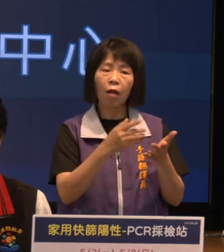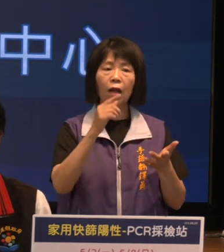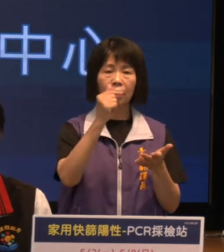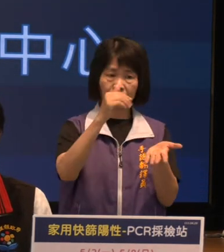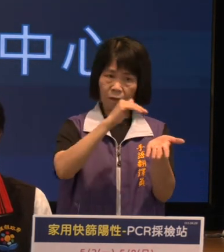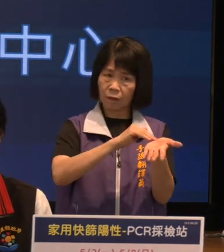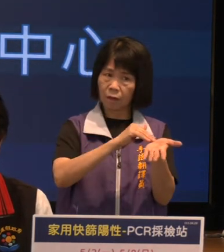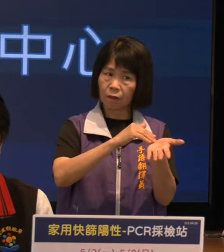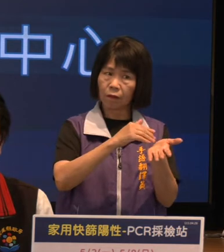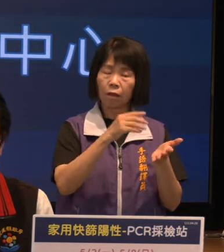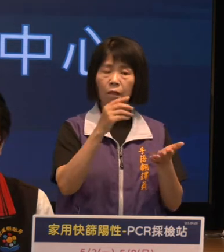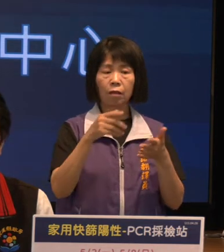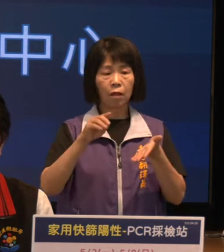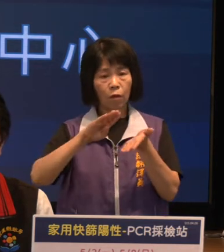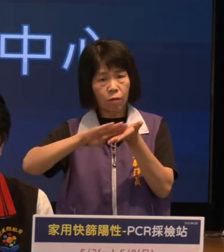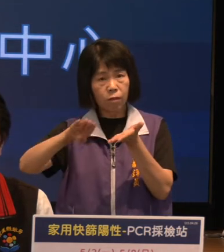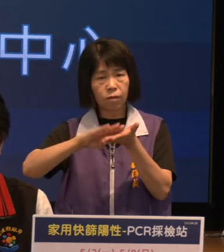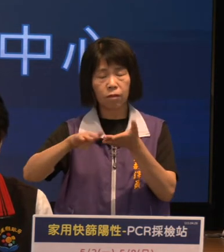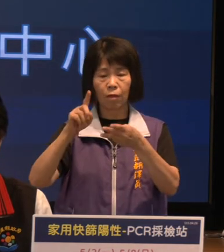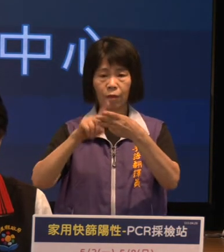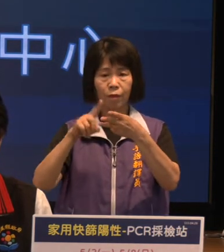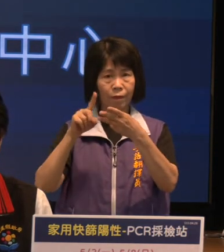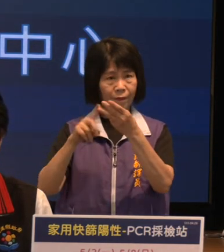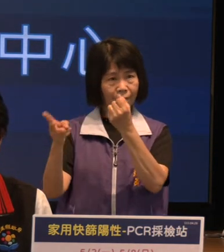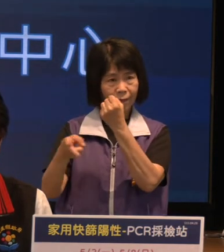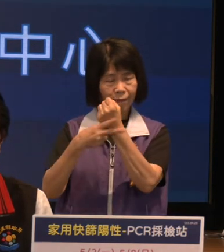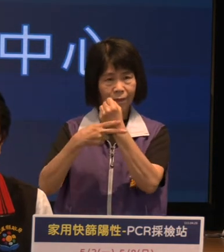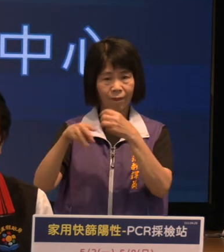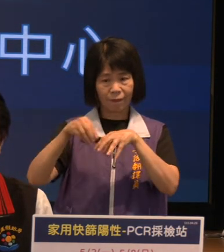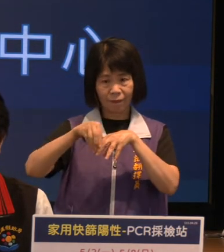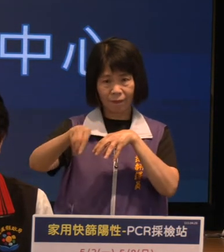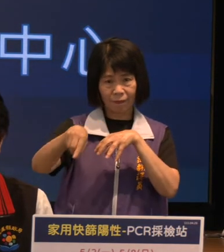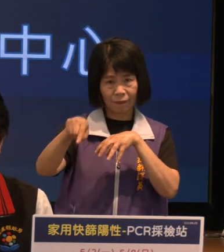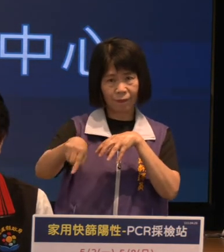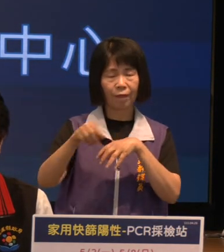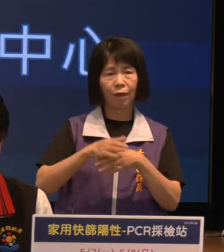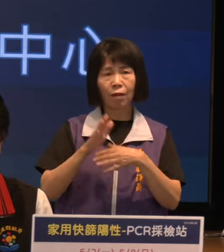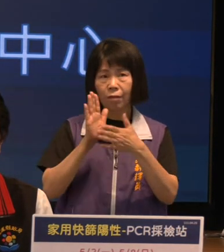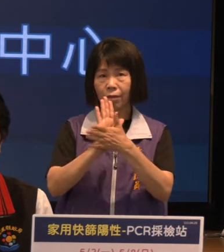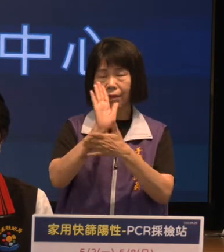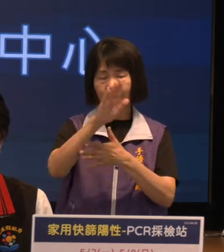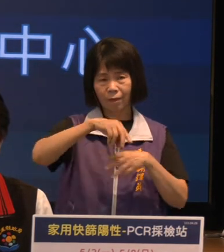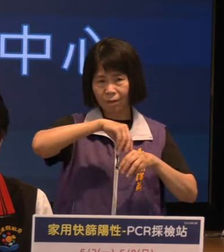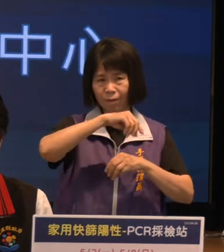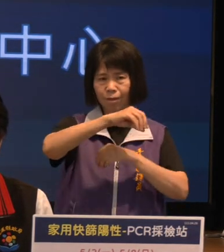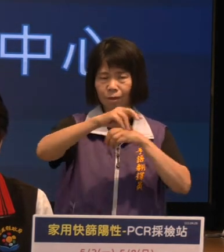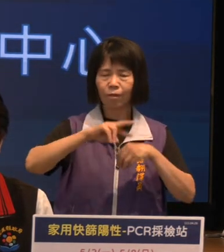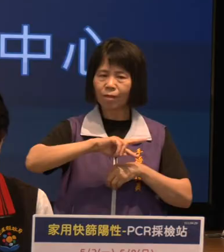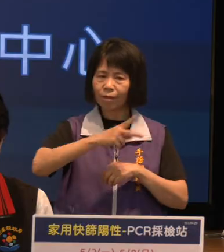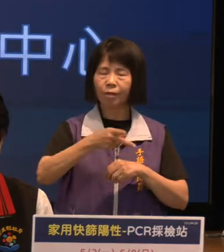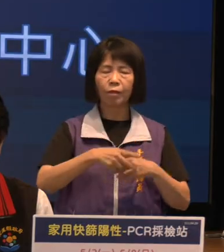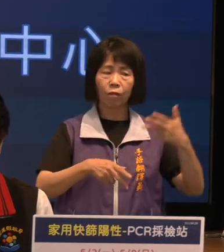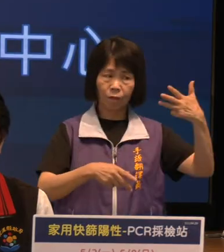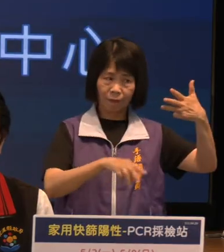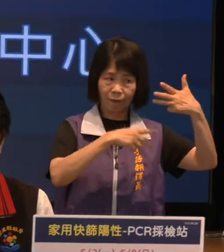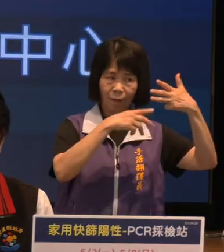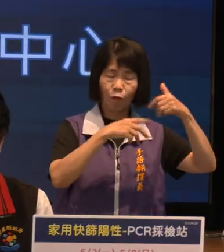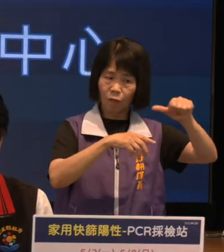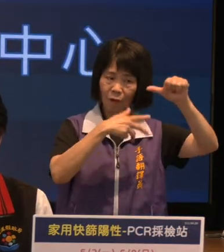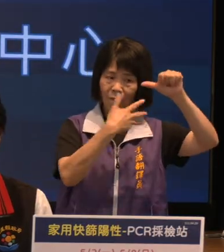区的话呢就在我们的北龙的玉里医院。那这是我们未来会转型，所以到5月8号之